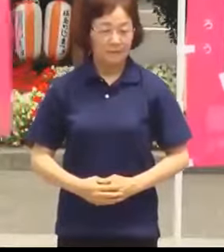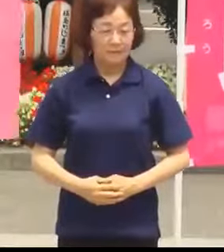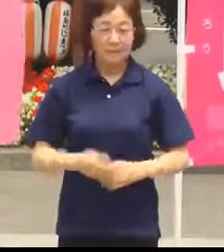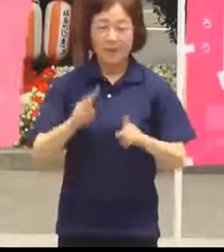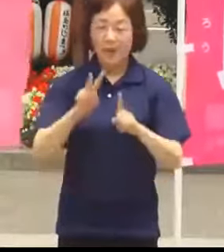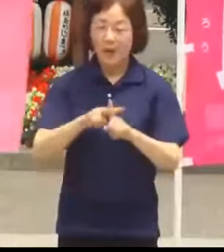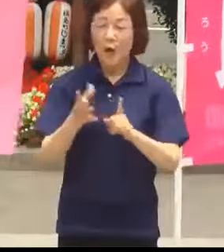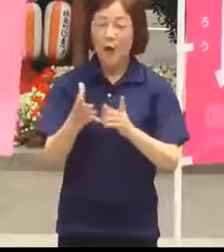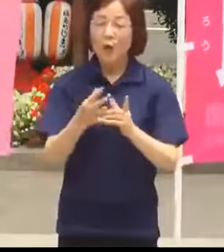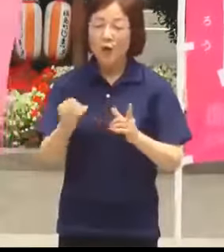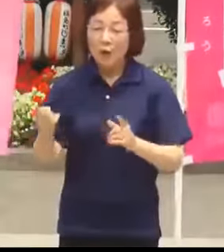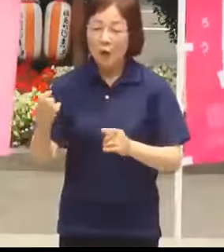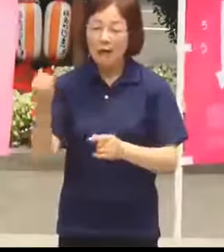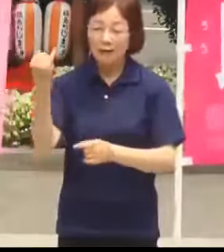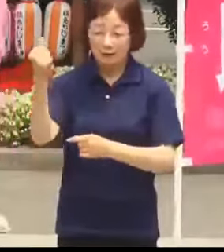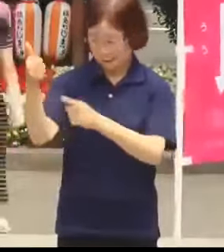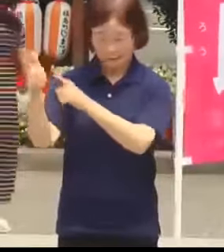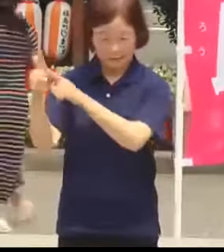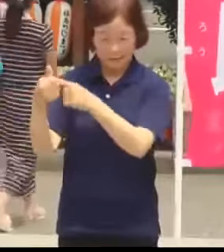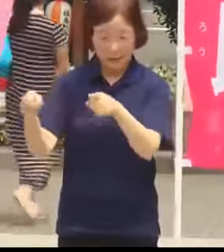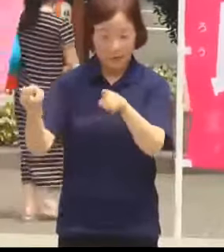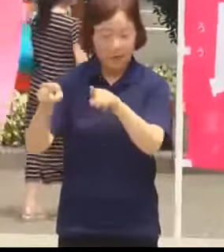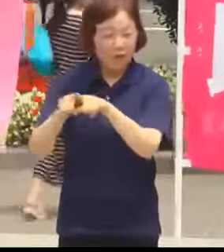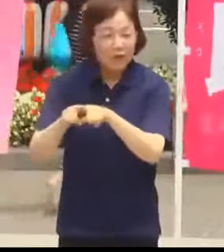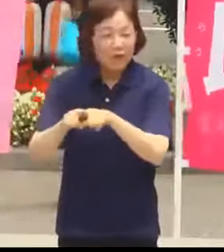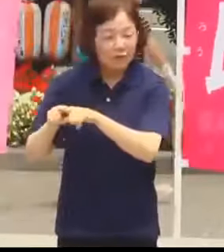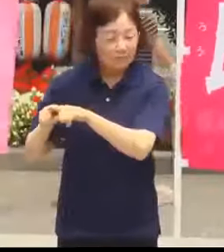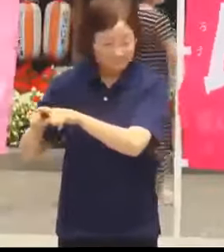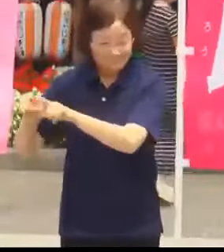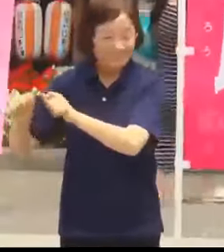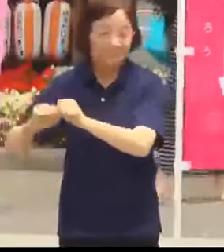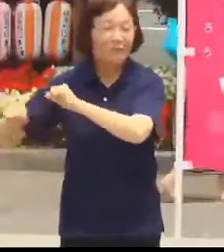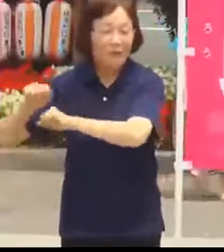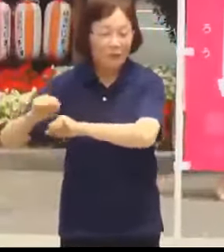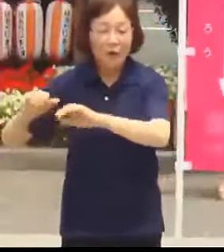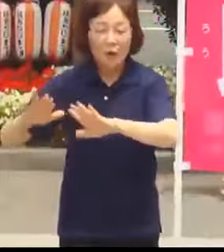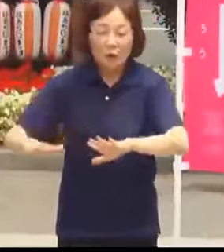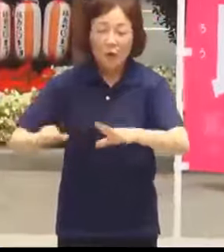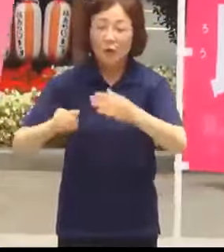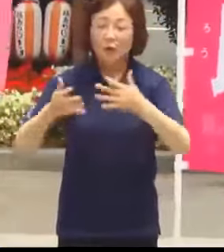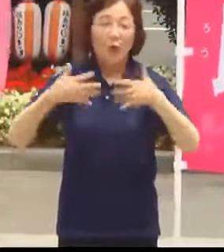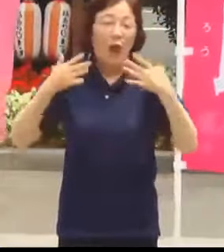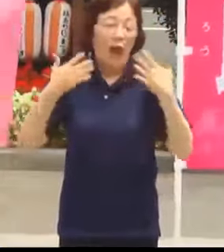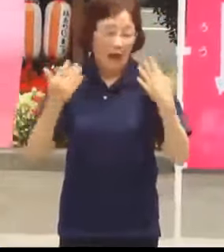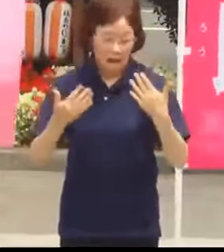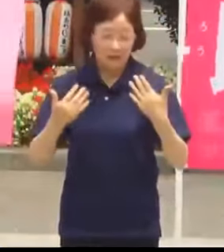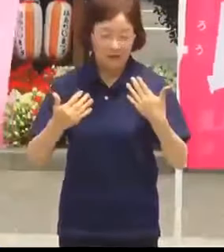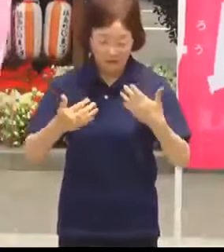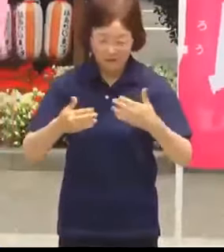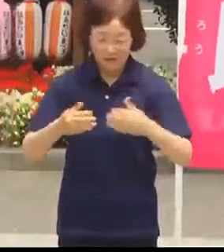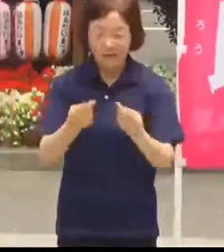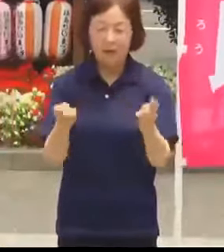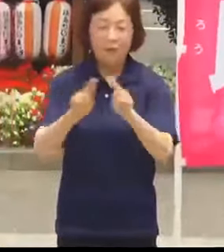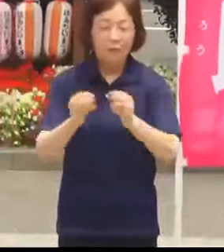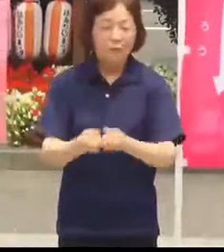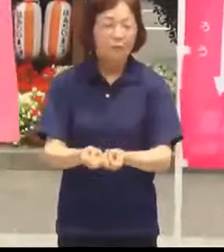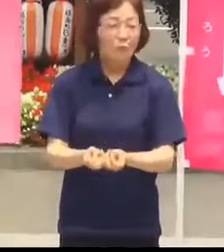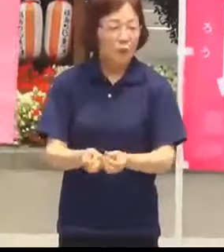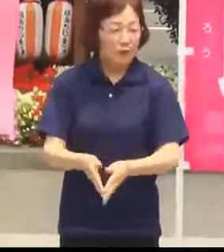小沢一郎さんとこれまでずっとやってきましたが今年の春から旗揚げをした山本太郎を率いる例は